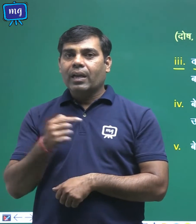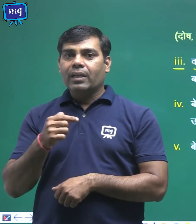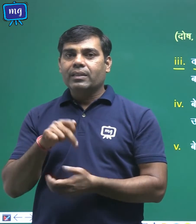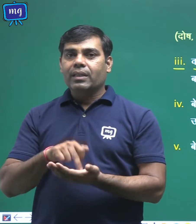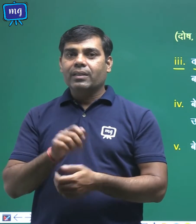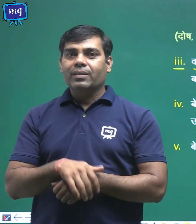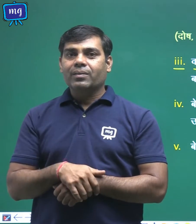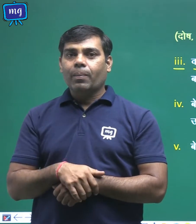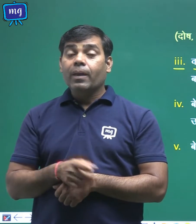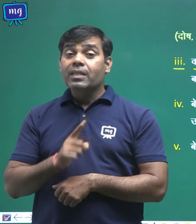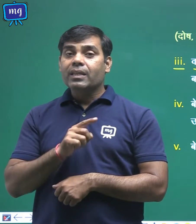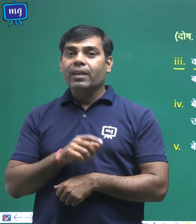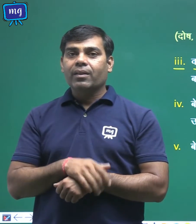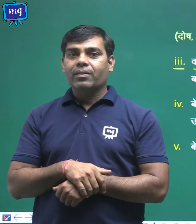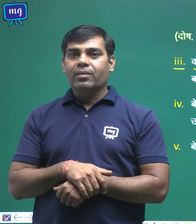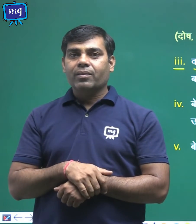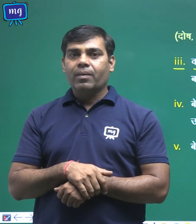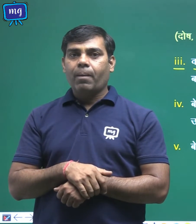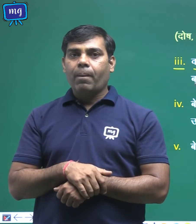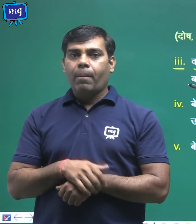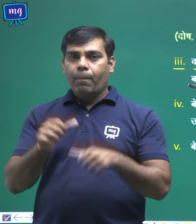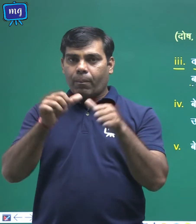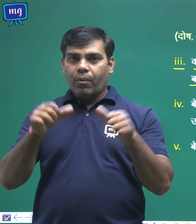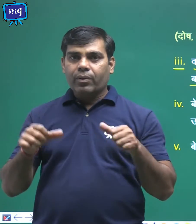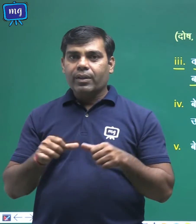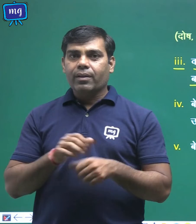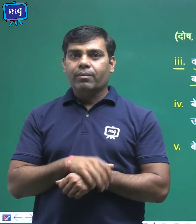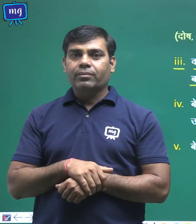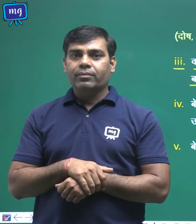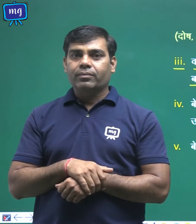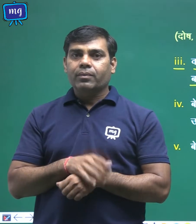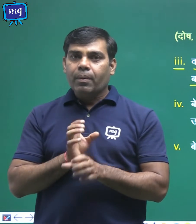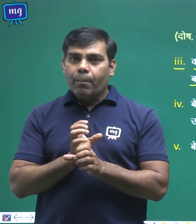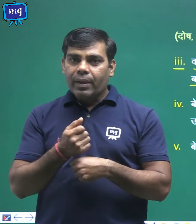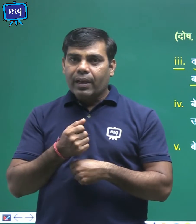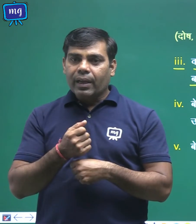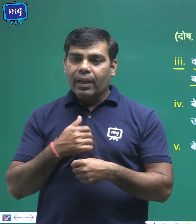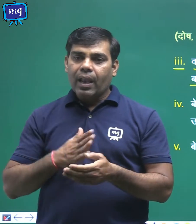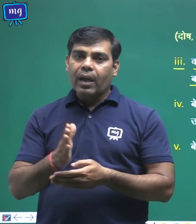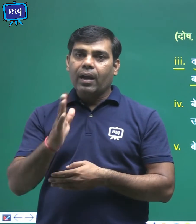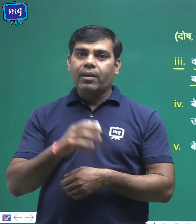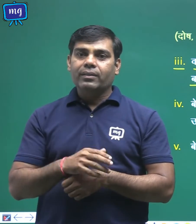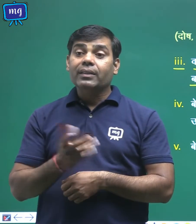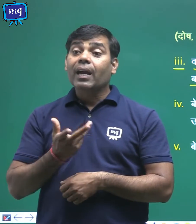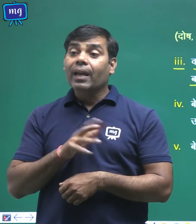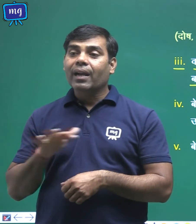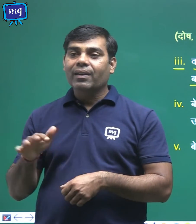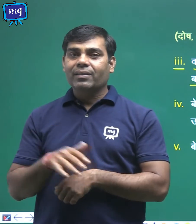खालिस्तान से मूर्तियाँ बनाने लगा। क्या आएगा?